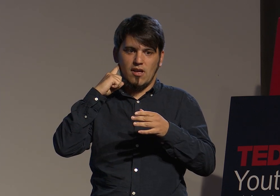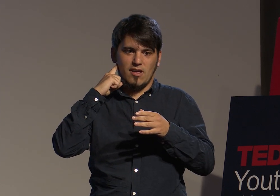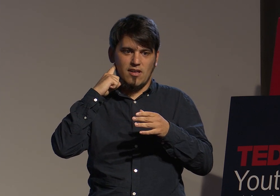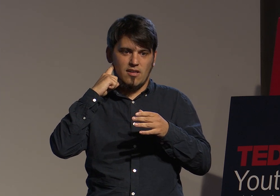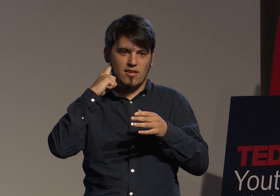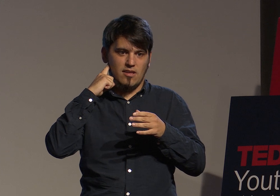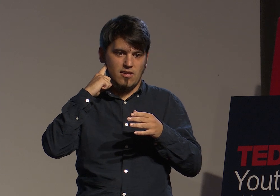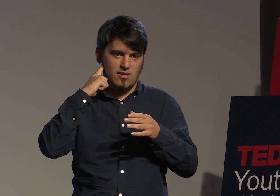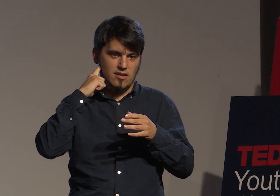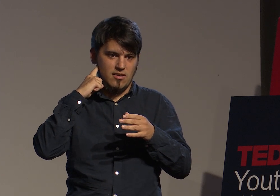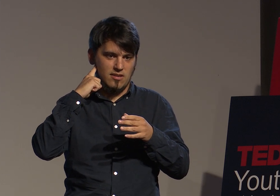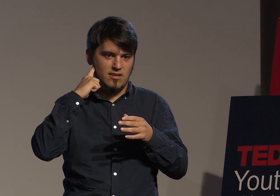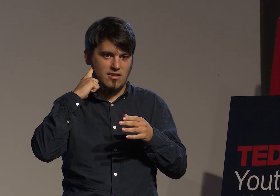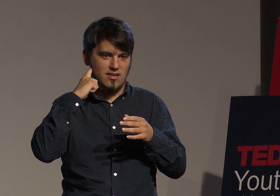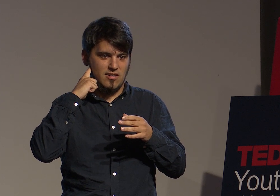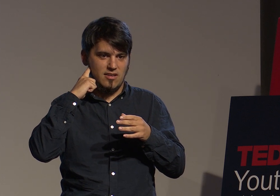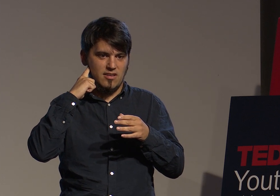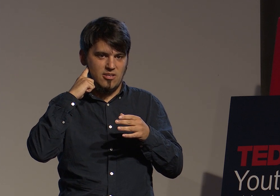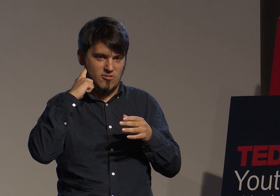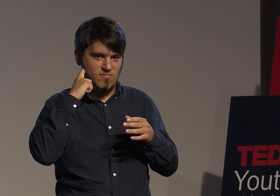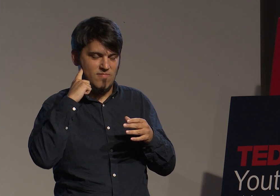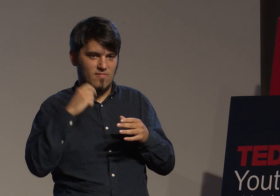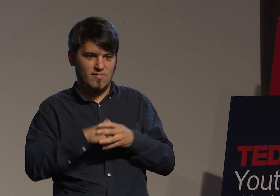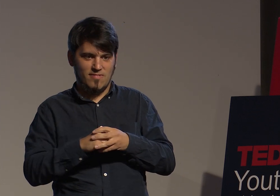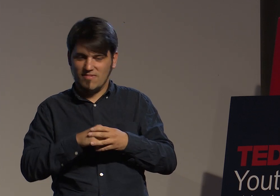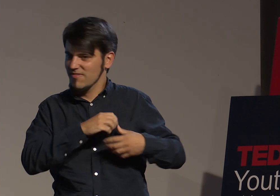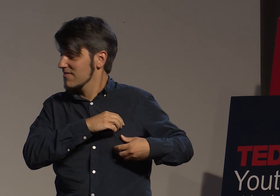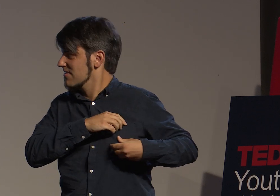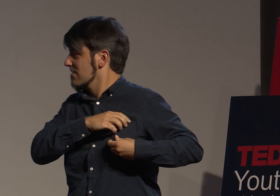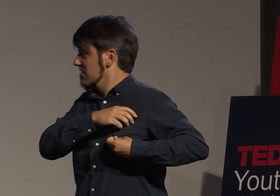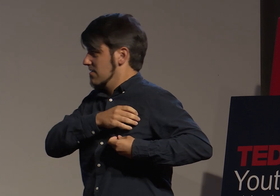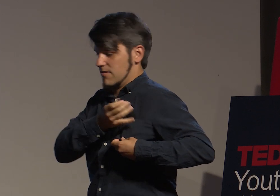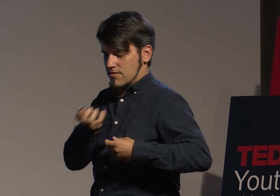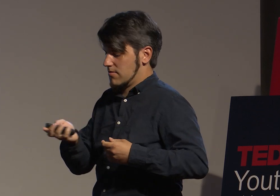като цяло към чуващите хора, върху звука, да се случва всичко чрез звук.